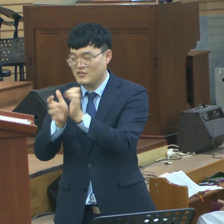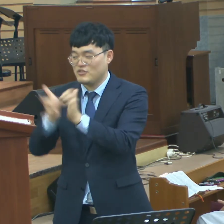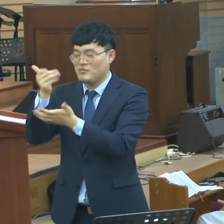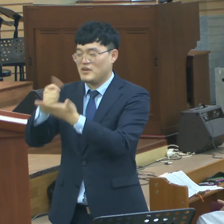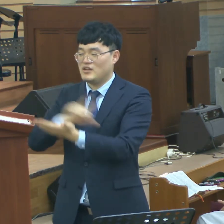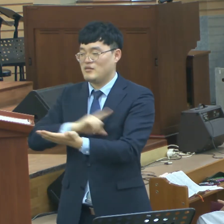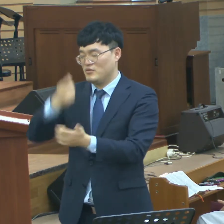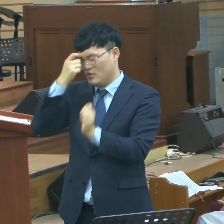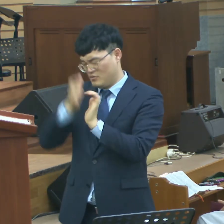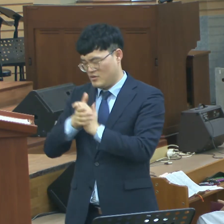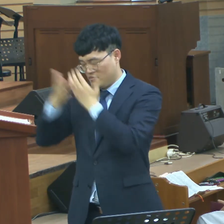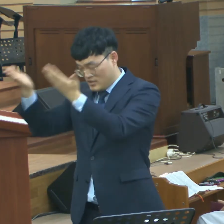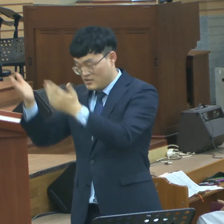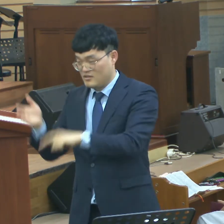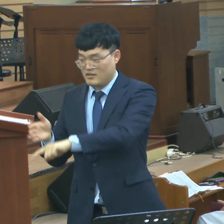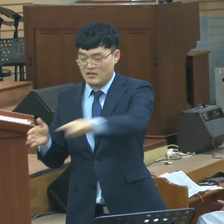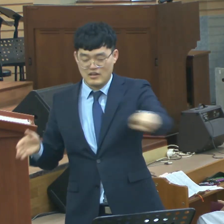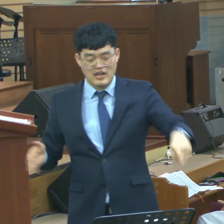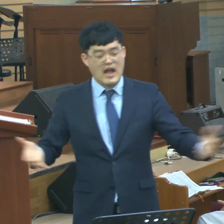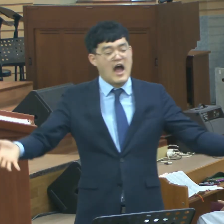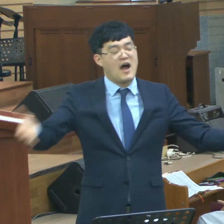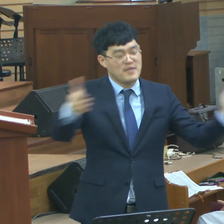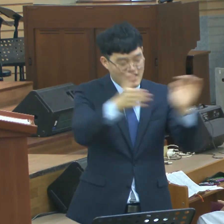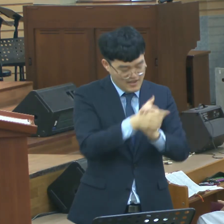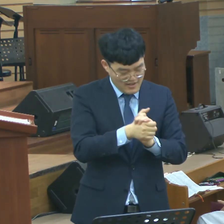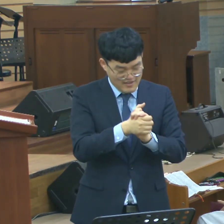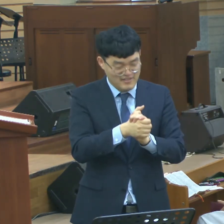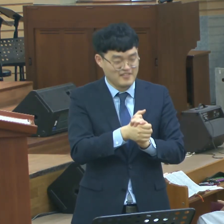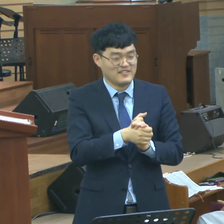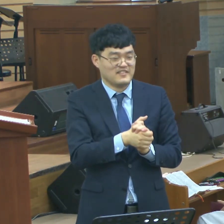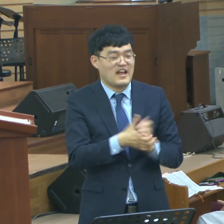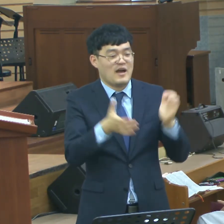예수님의 이름으로 기도합니다. 그랬더니 전부 다 아멘.